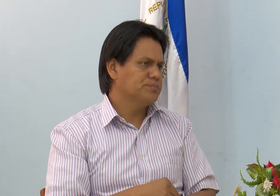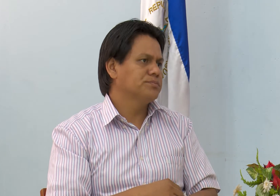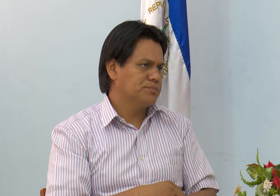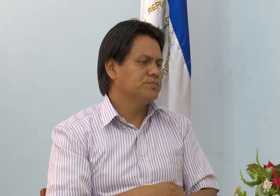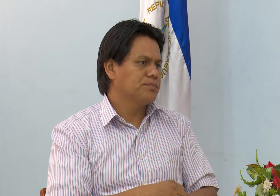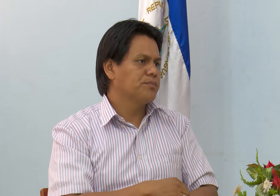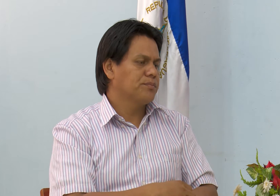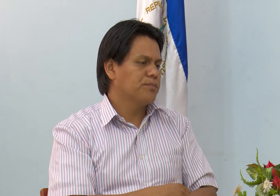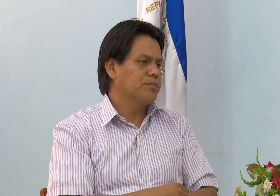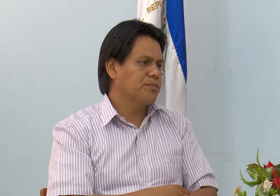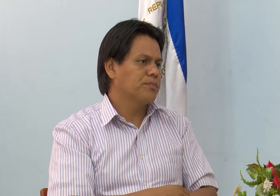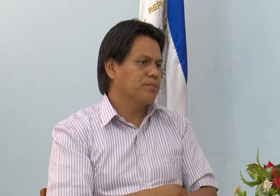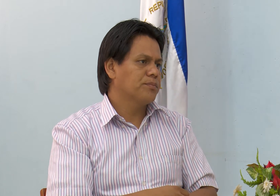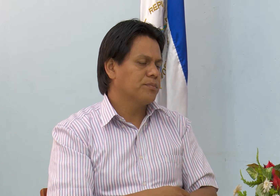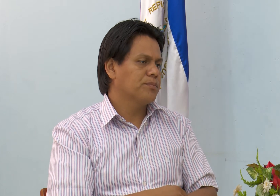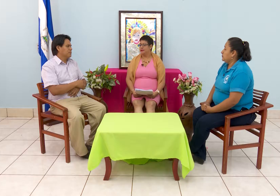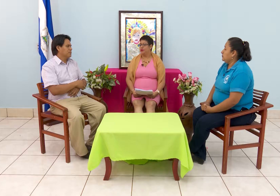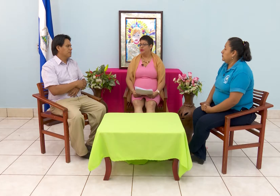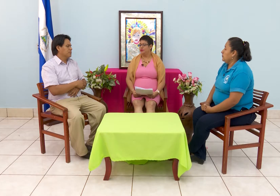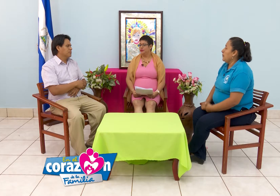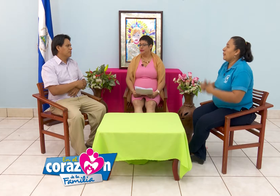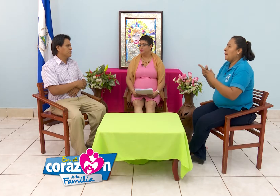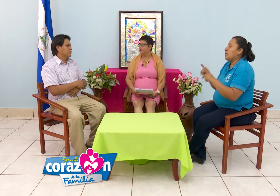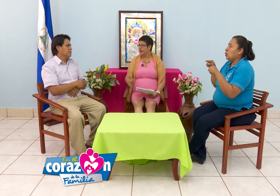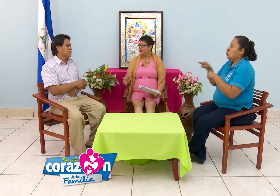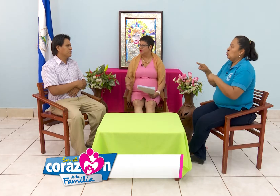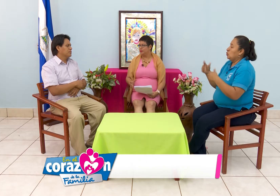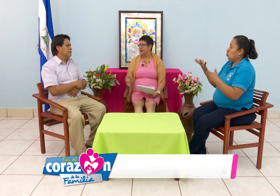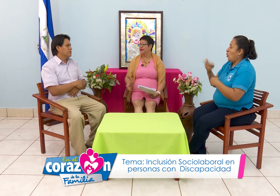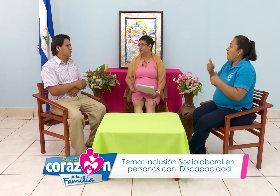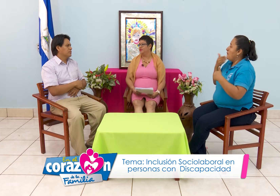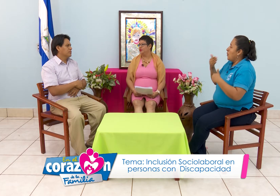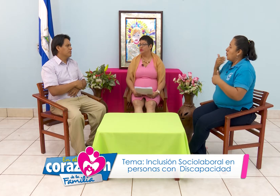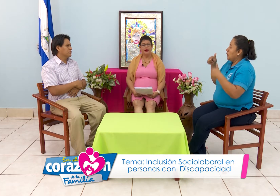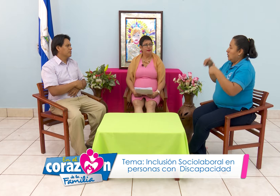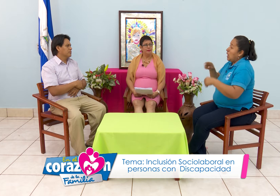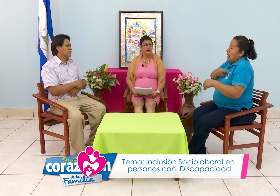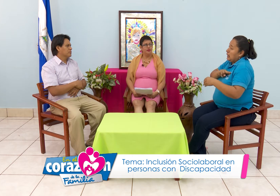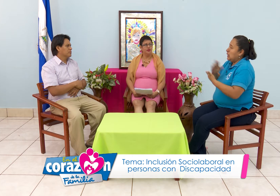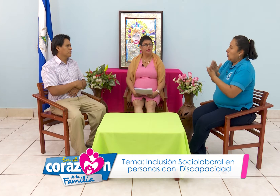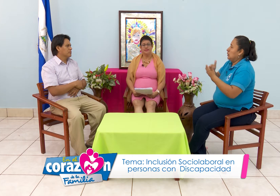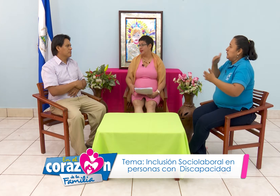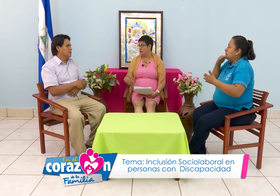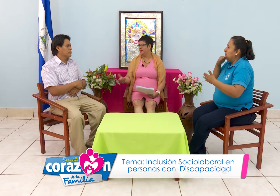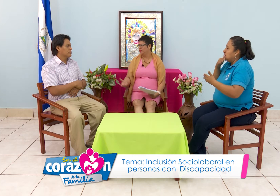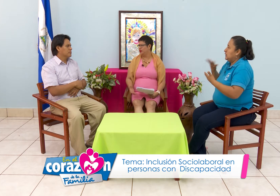consejo para que apoyen a sus hijos. Sí, pero dentro de todo este éxito también han habido dificultades, me imagino yo, que se te han convertido en